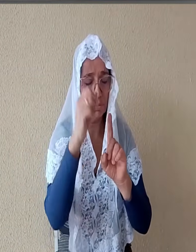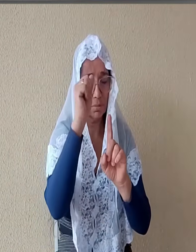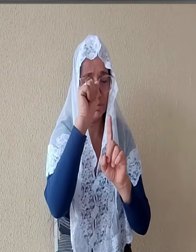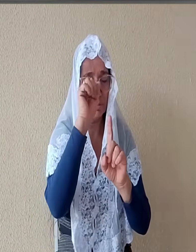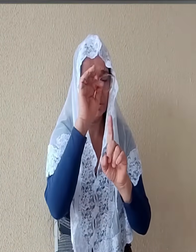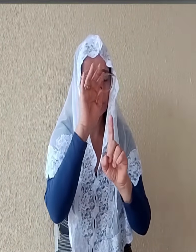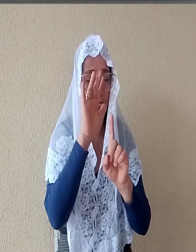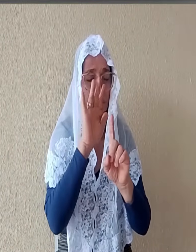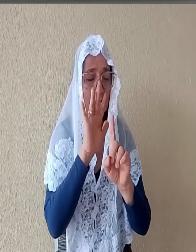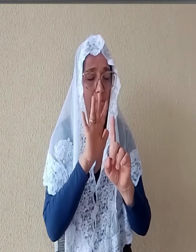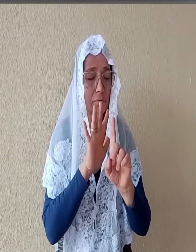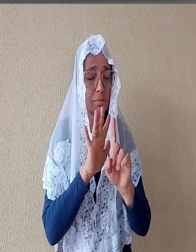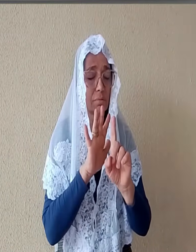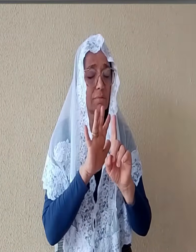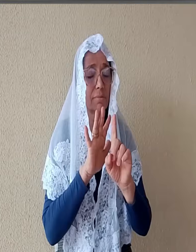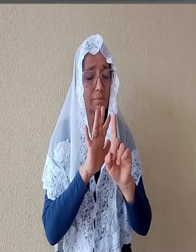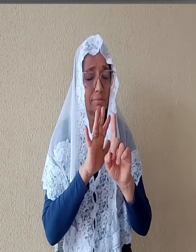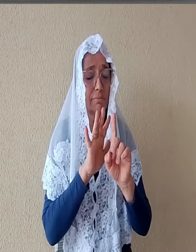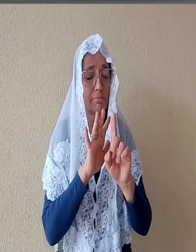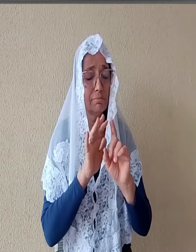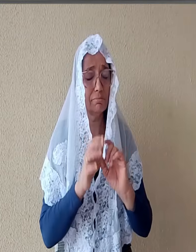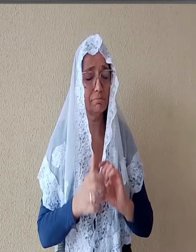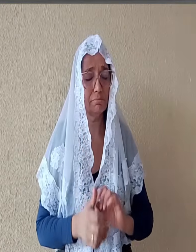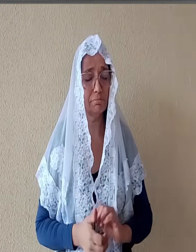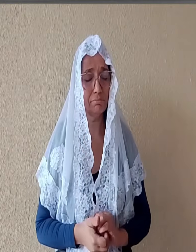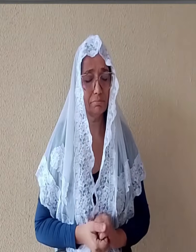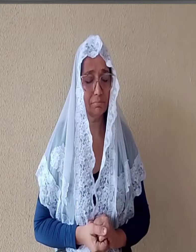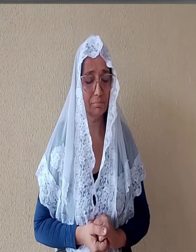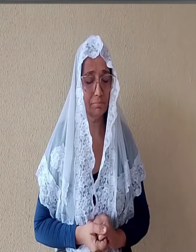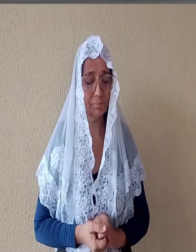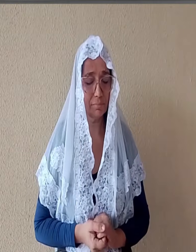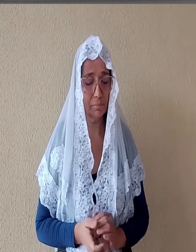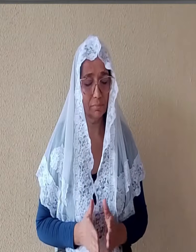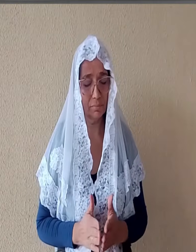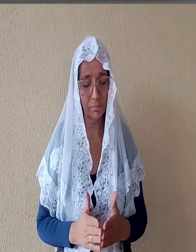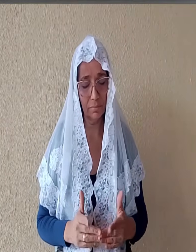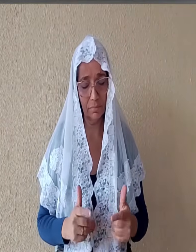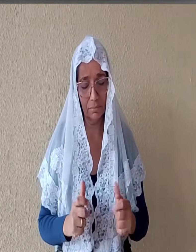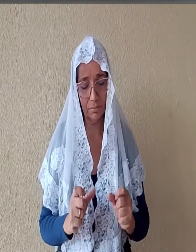Glória a Deus. Aleluia, Jesus.